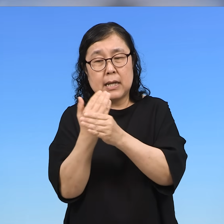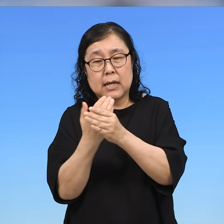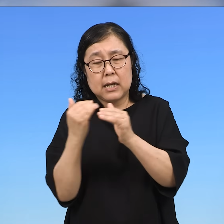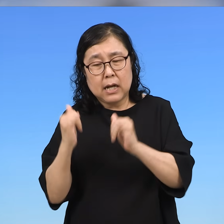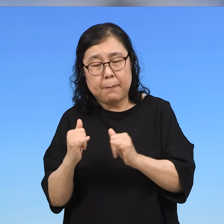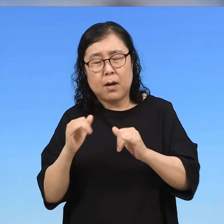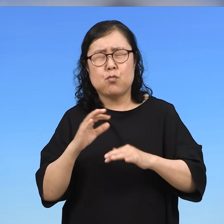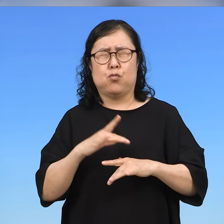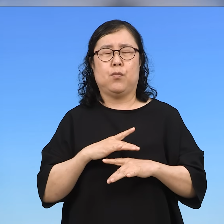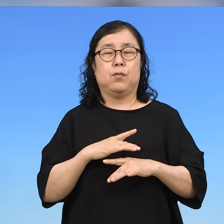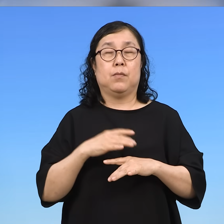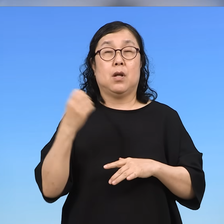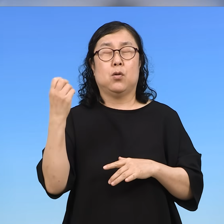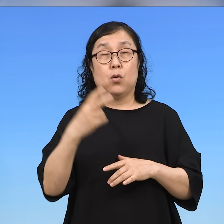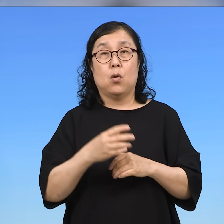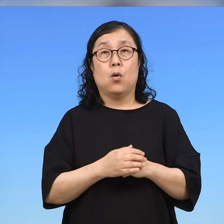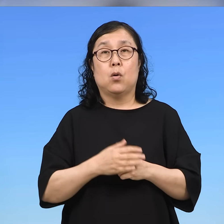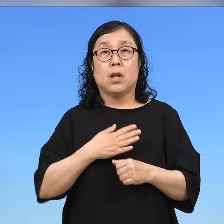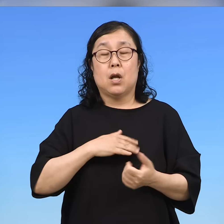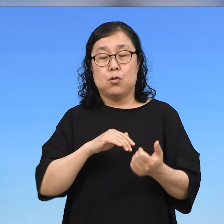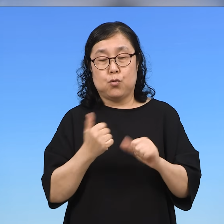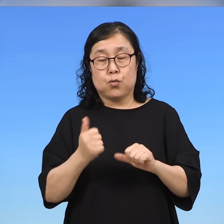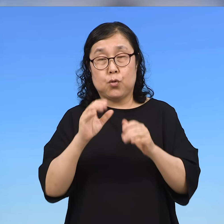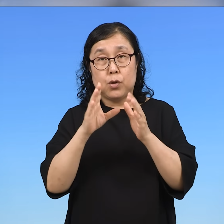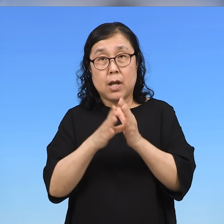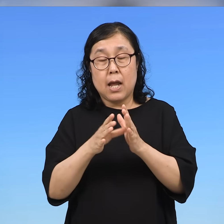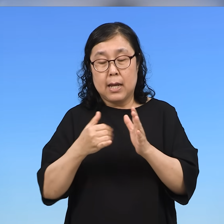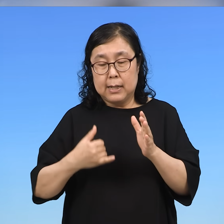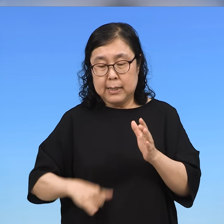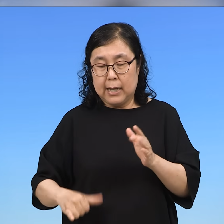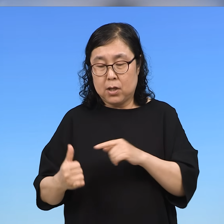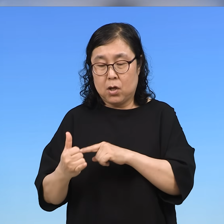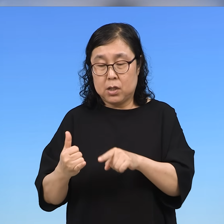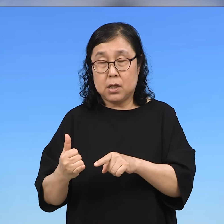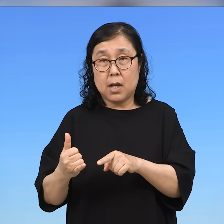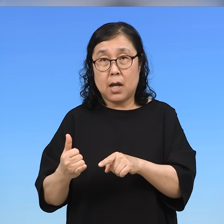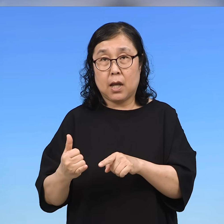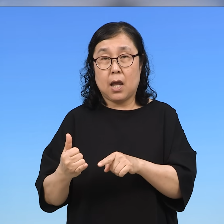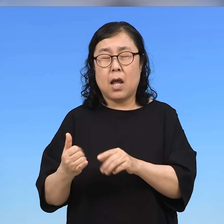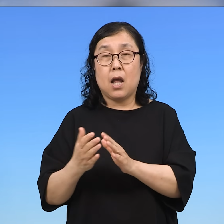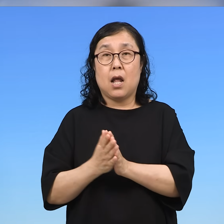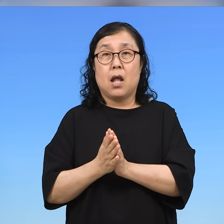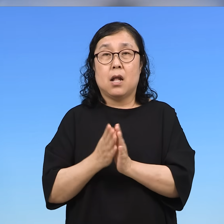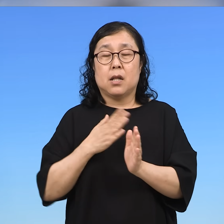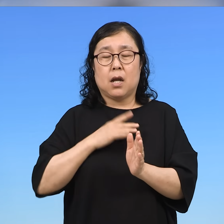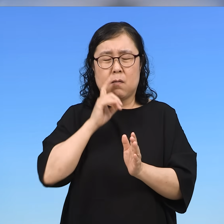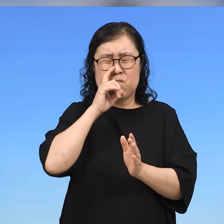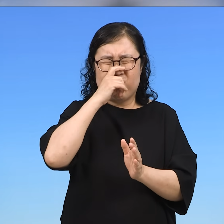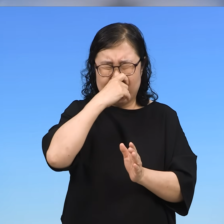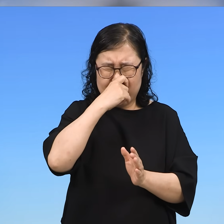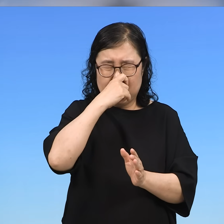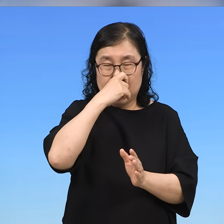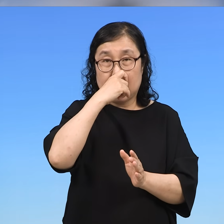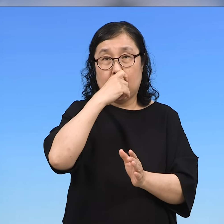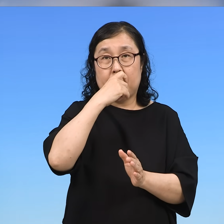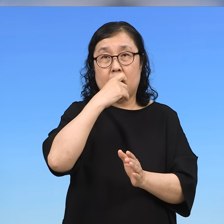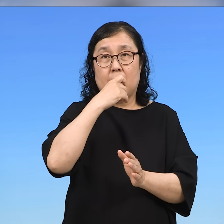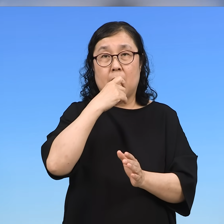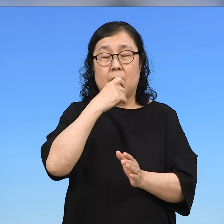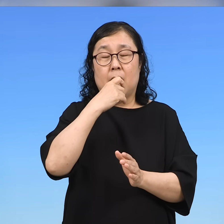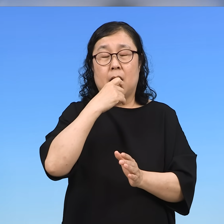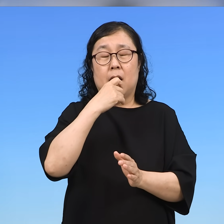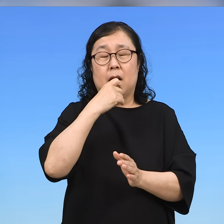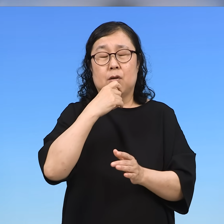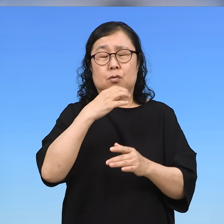봐 그것이 두렵고요, 저는 죽을 때 자녀 손들 앞에 추해질까 봐 저는 두렵습니다.